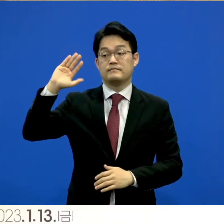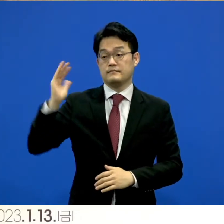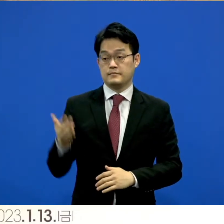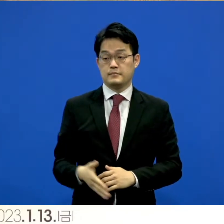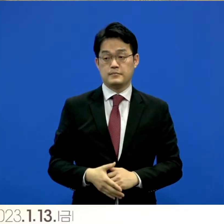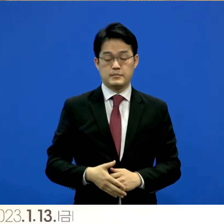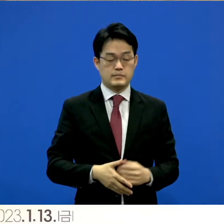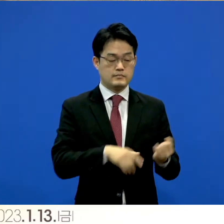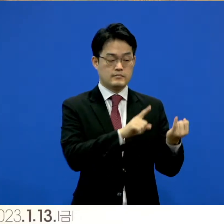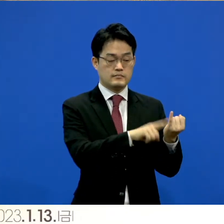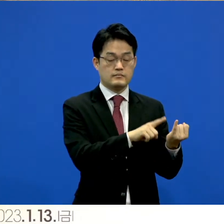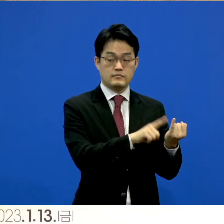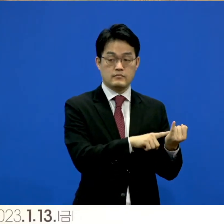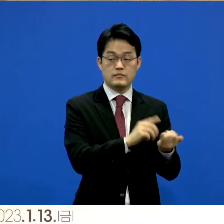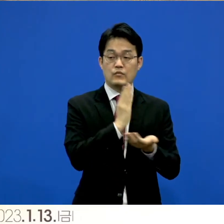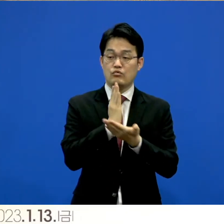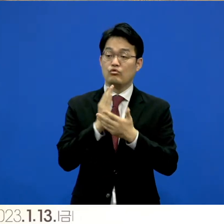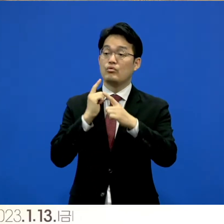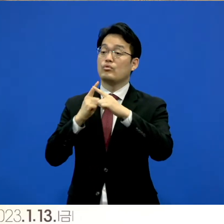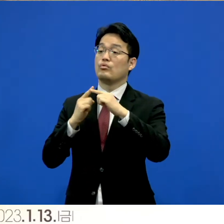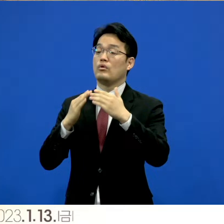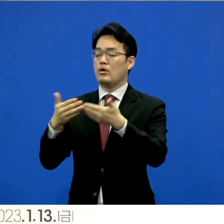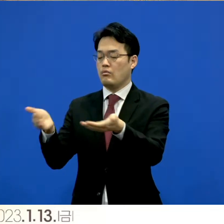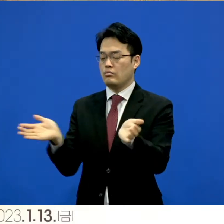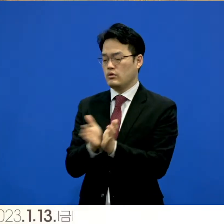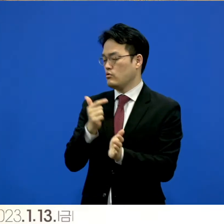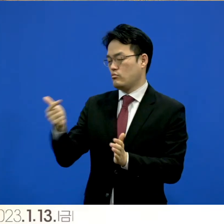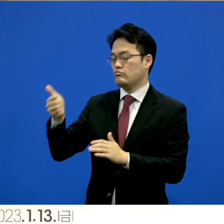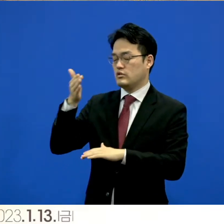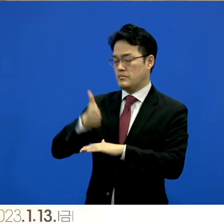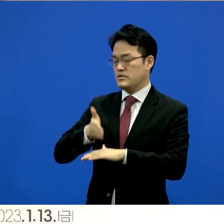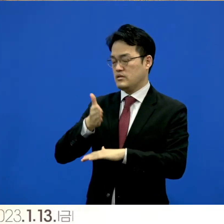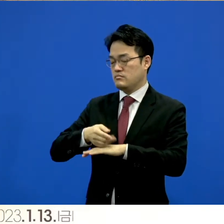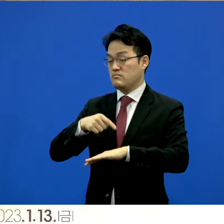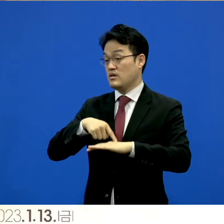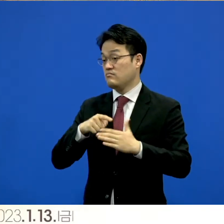그분은 너무너무 우리 수영로 공동체에 감사를 드렸을 겁니다.